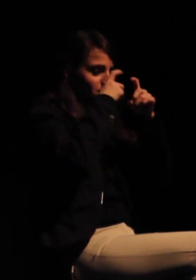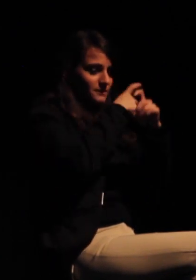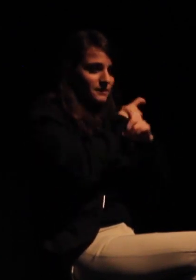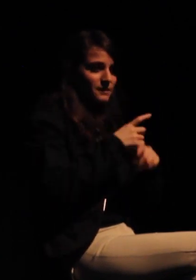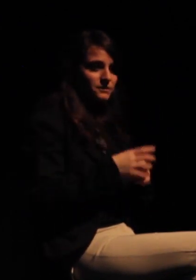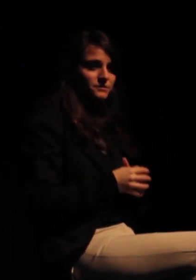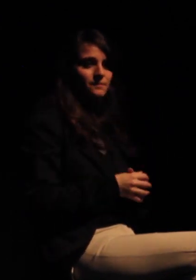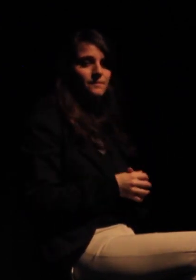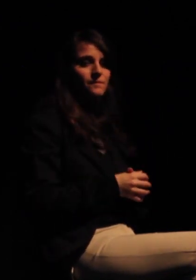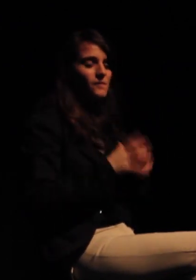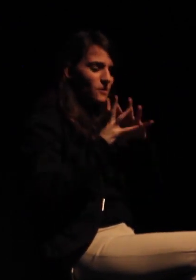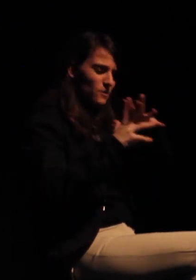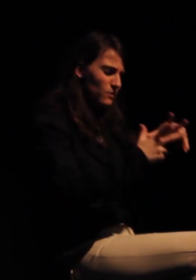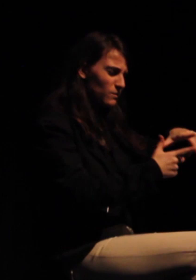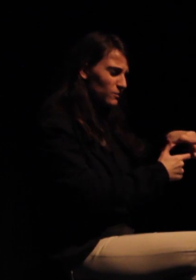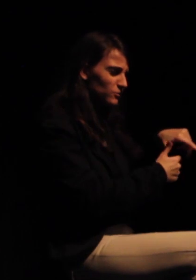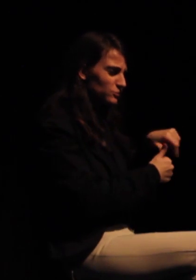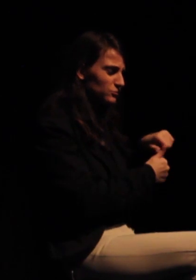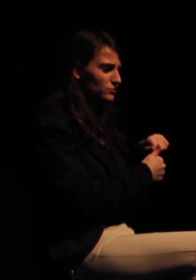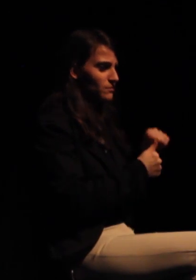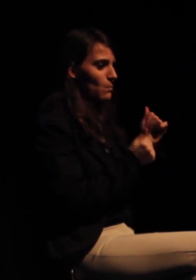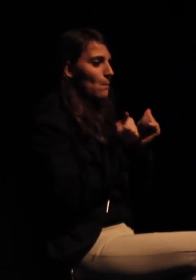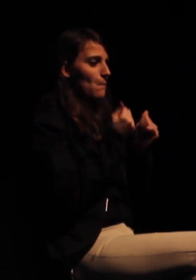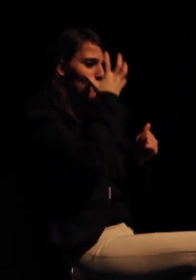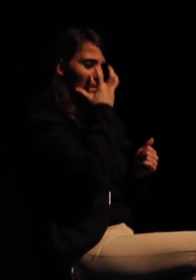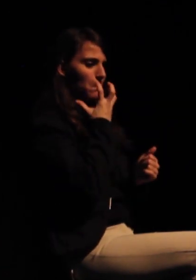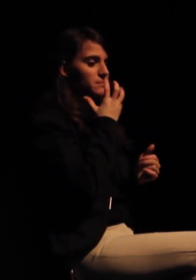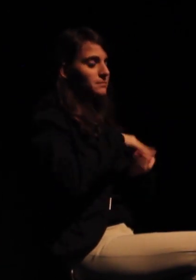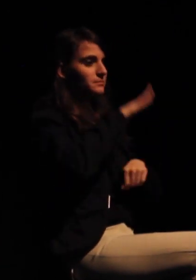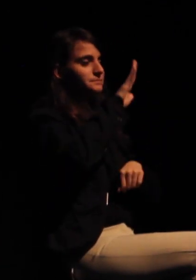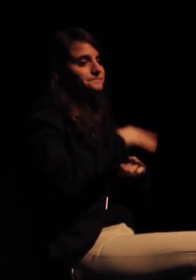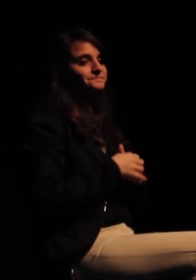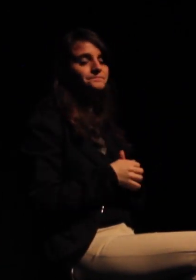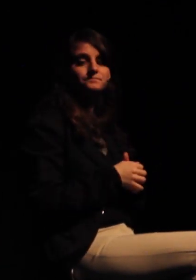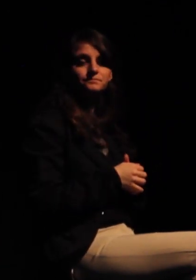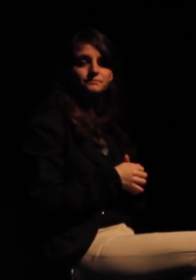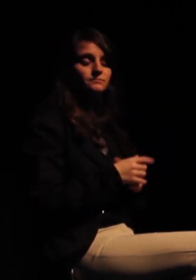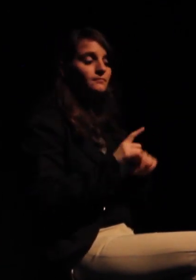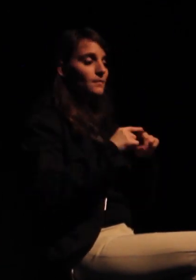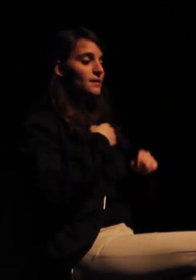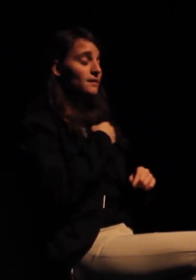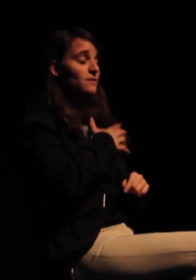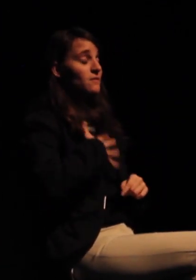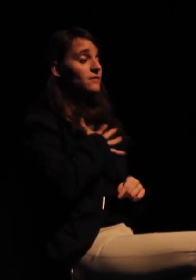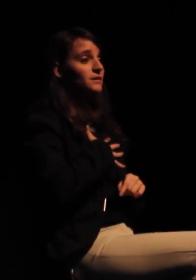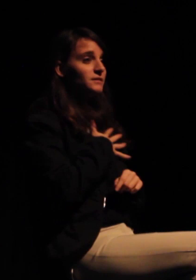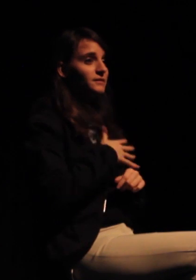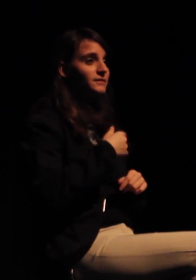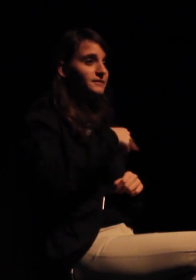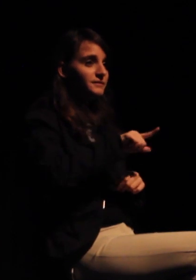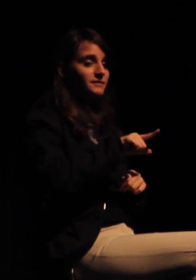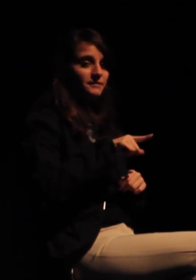essa coisa, o mundo era mais contido. E o que nós gostávamos de fazer, os meninos? A gente